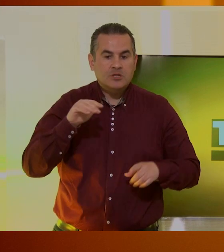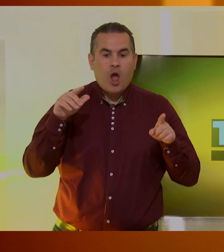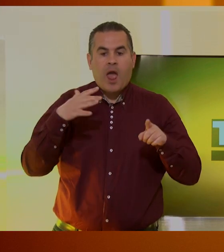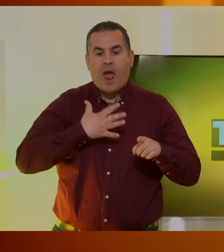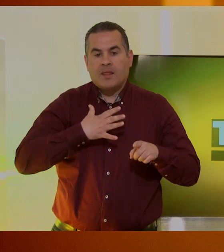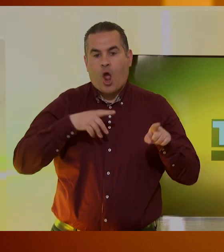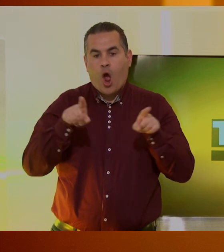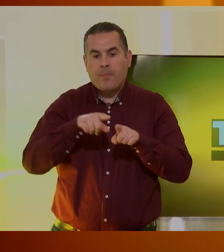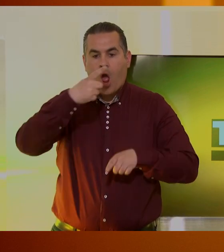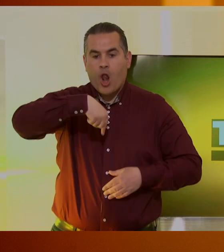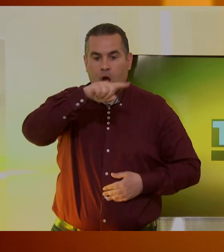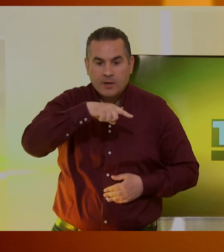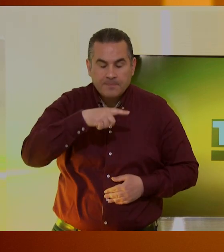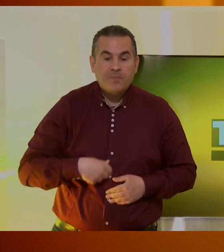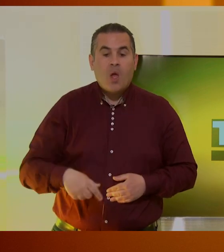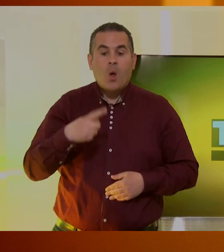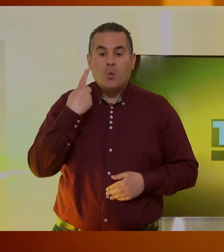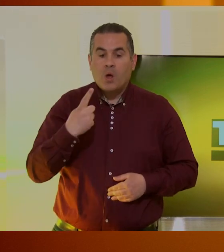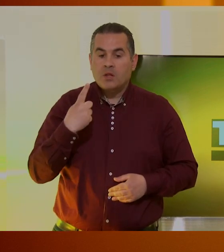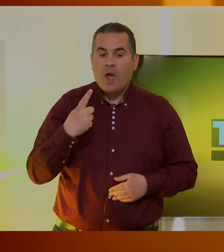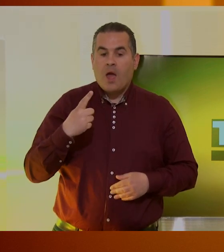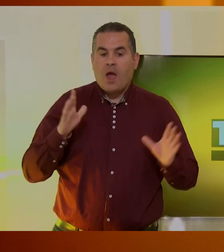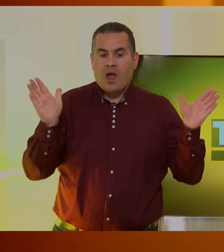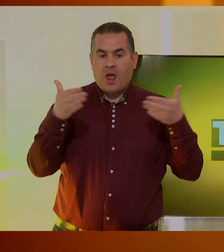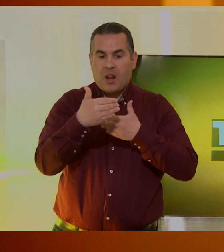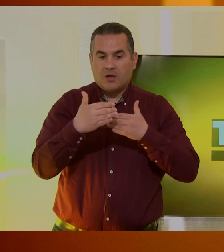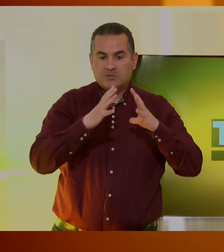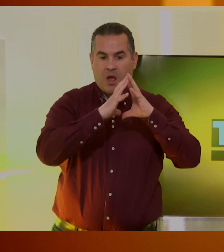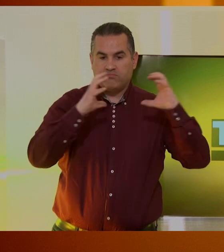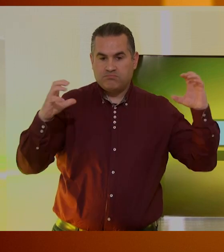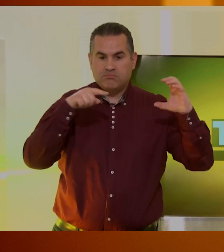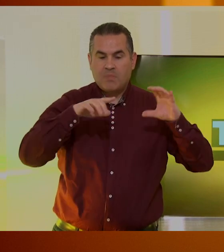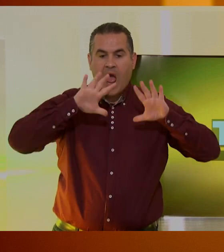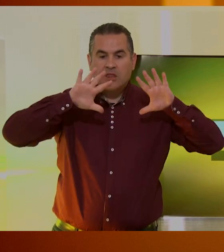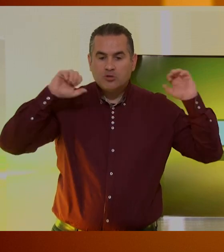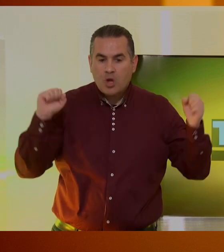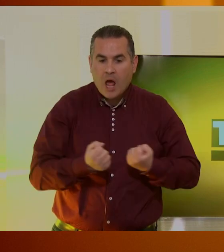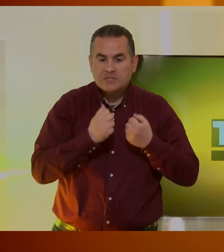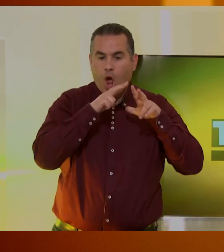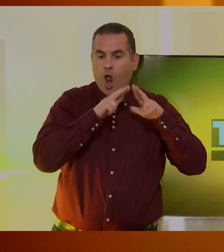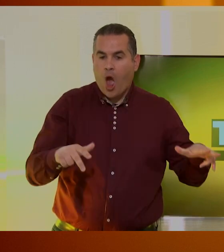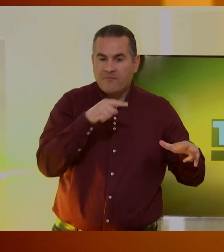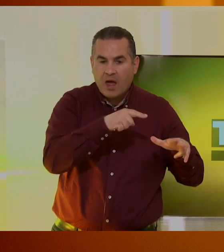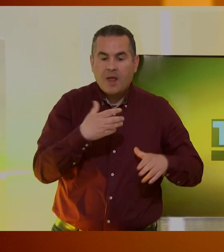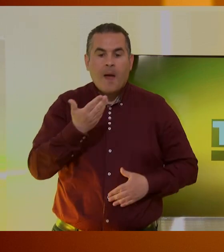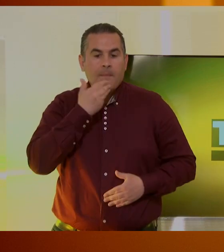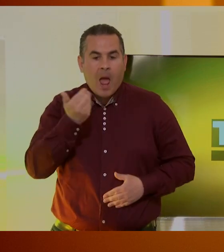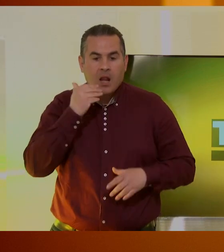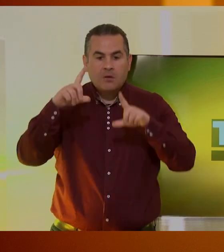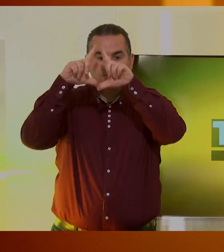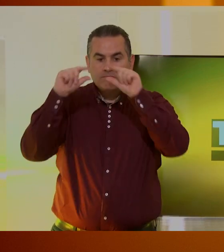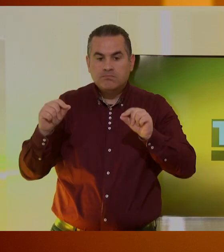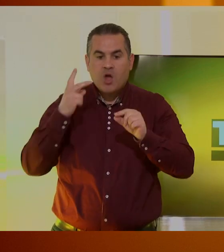per le autorità corse ieri sera sul posto oltre al prefetto Giancarlo Dionisi il questore Alfonso Polverino il sindaco